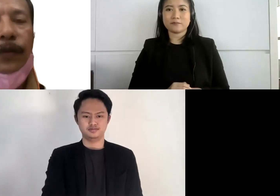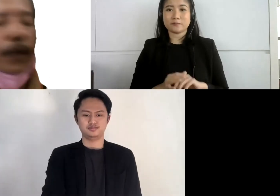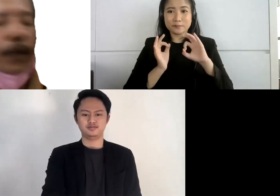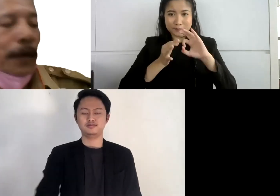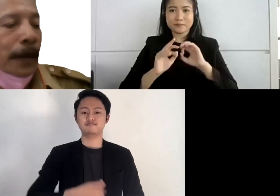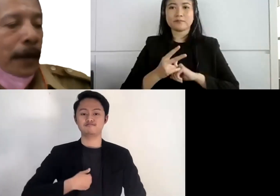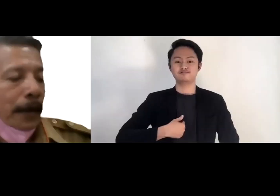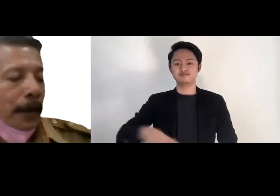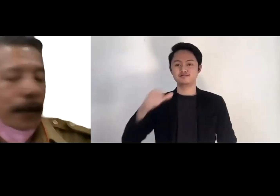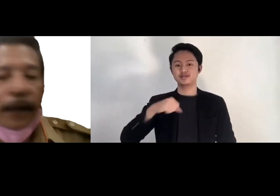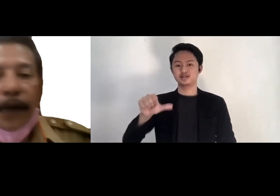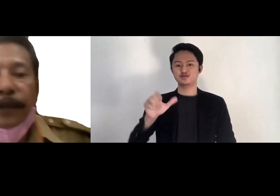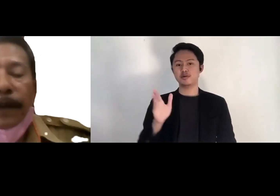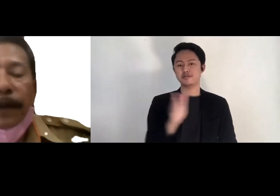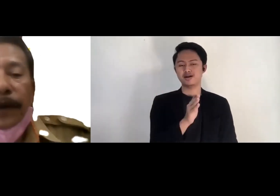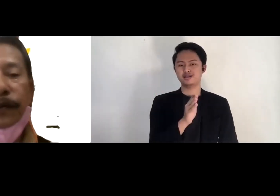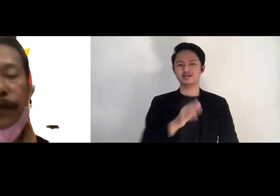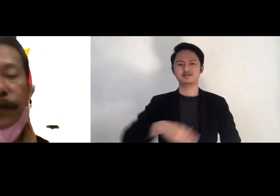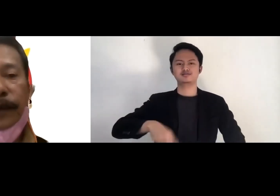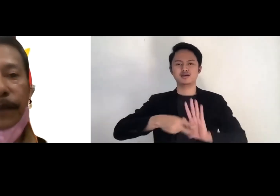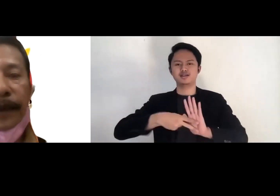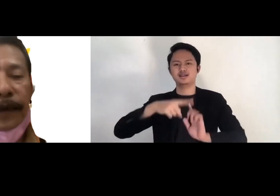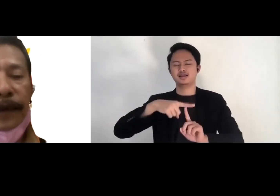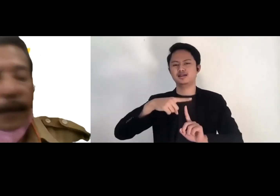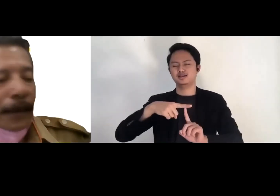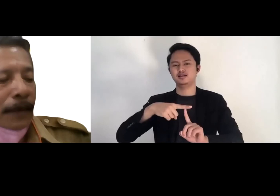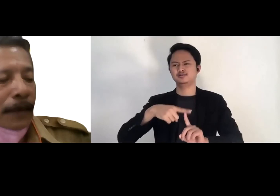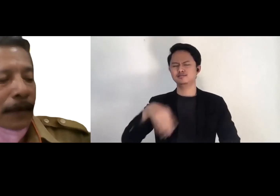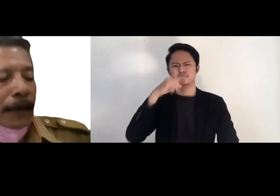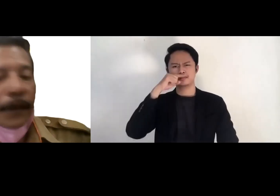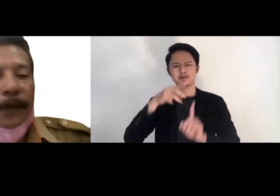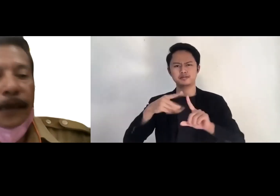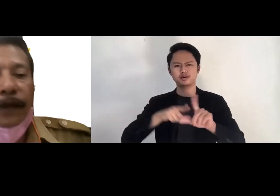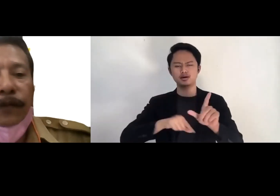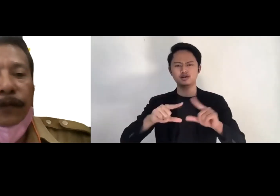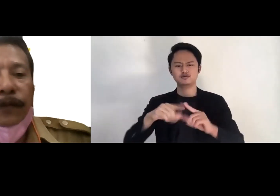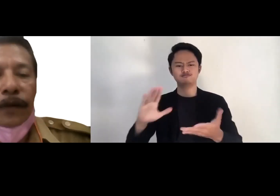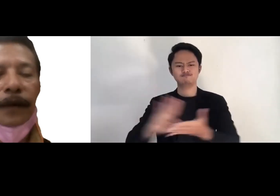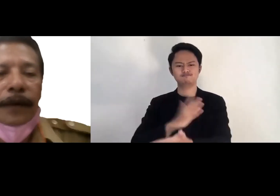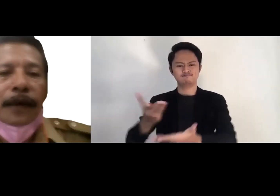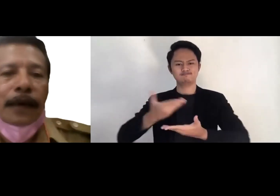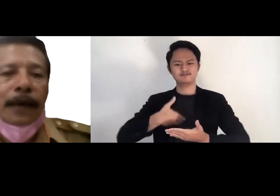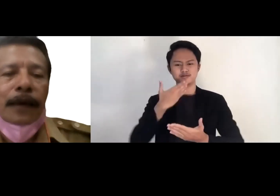Timur. Terima kasih Pak Bayu untuk kesempatan yang diberikan kepada saya untuk